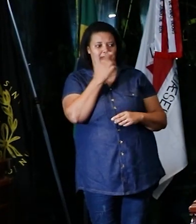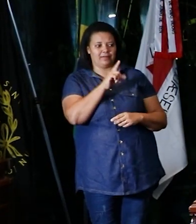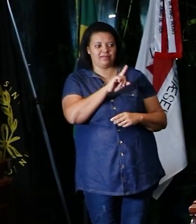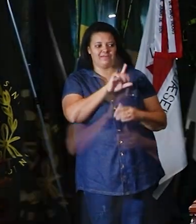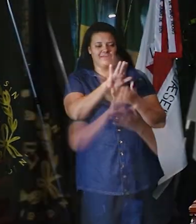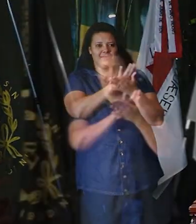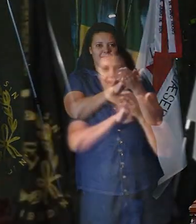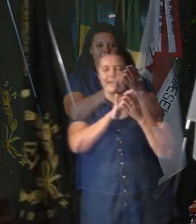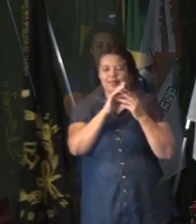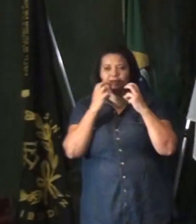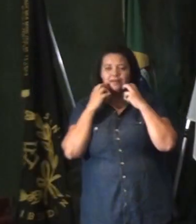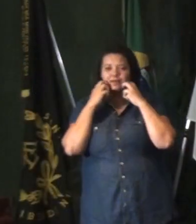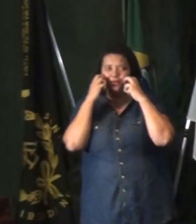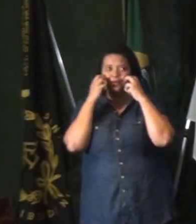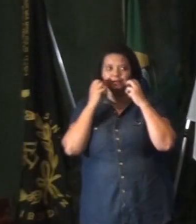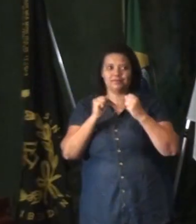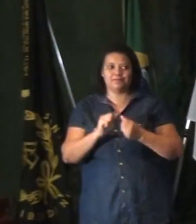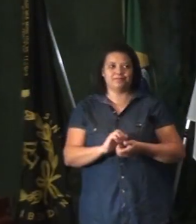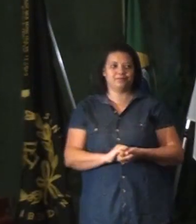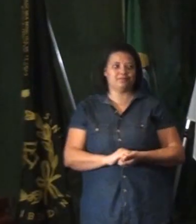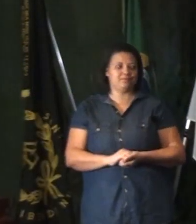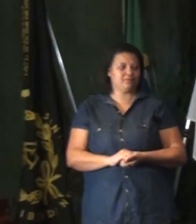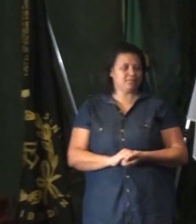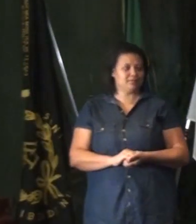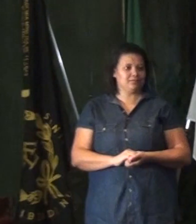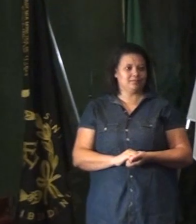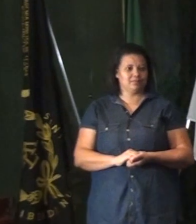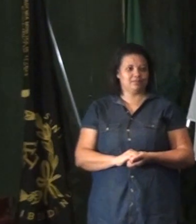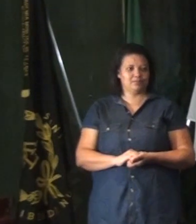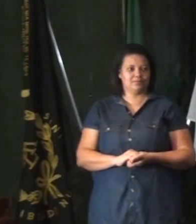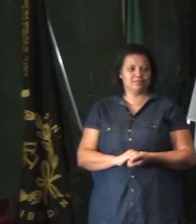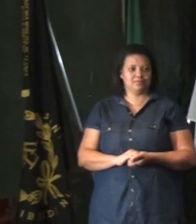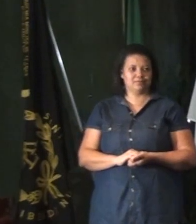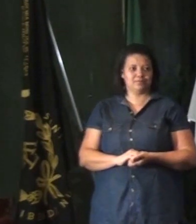era nada tímido, viu?